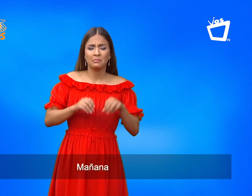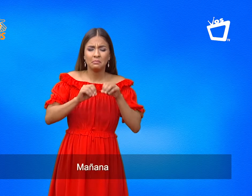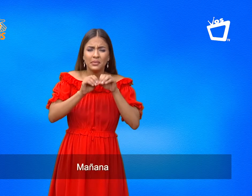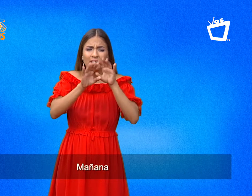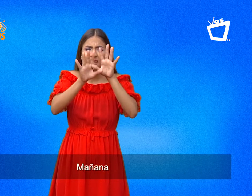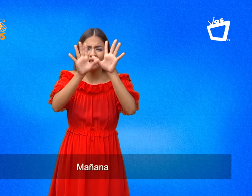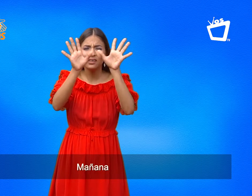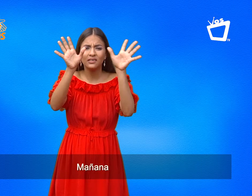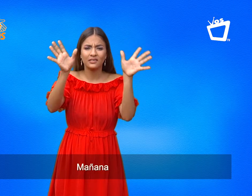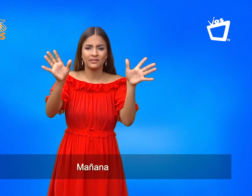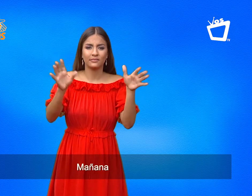mañana